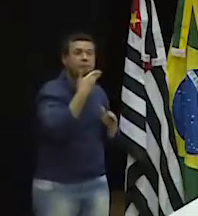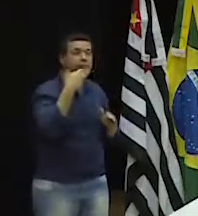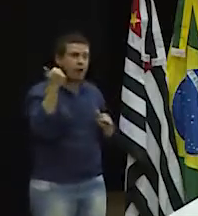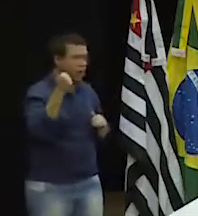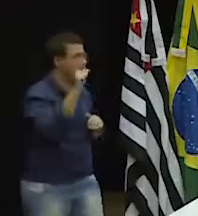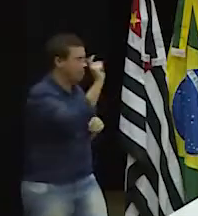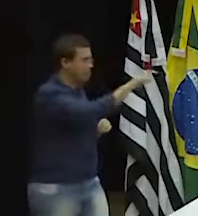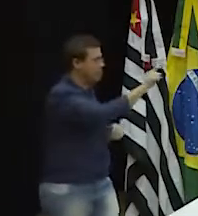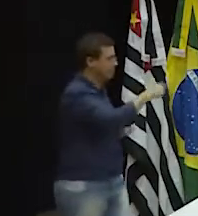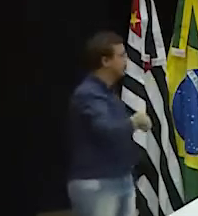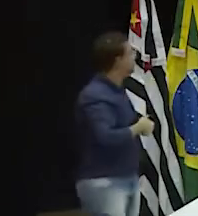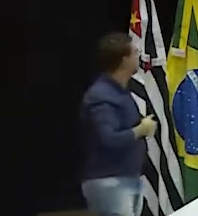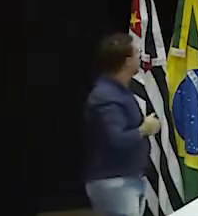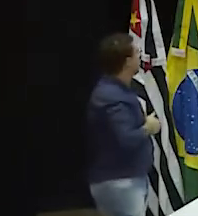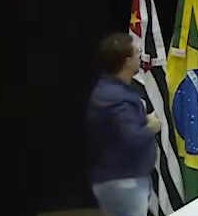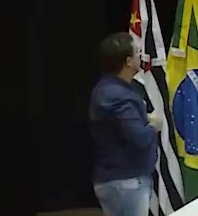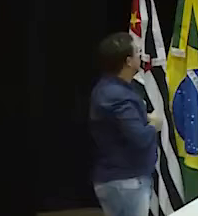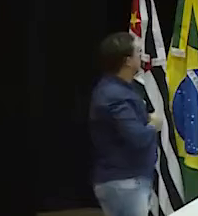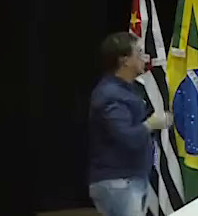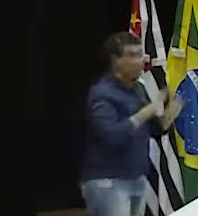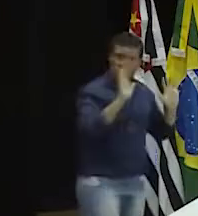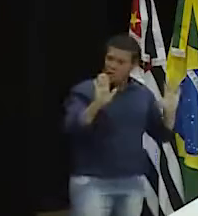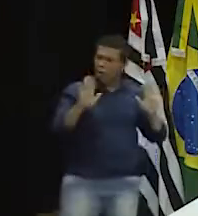Eu vou mostrar para vocês, é melhor.